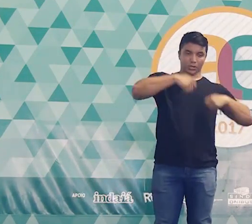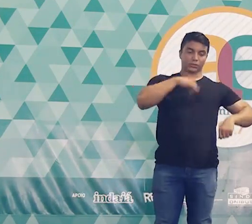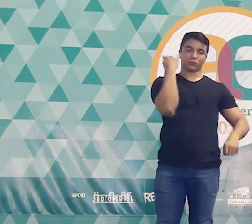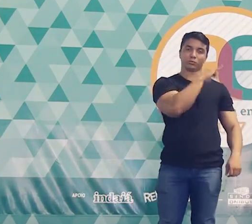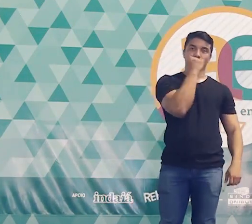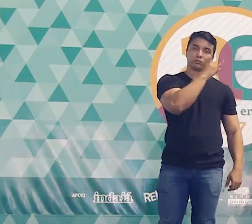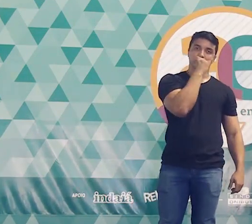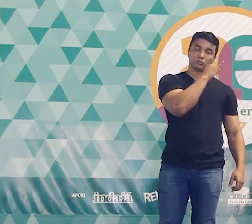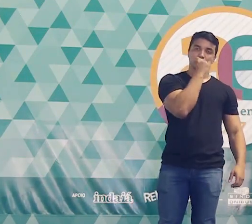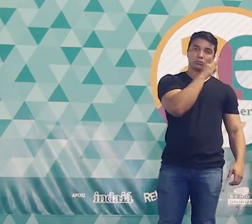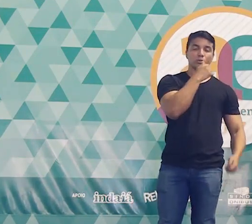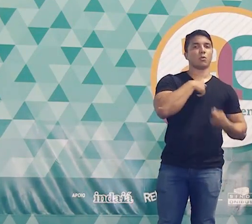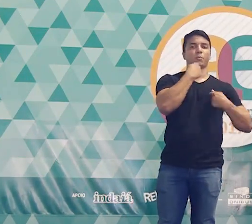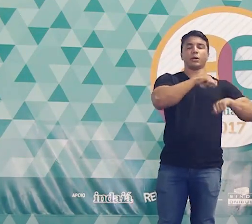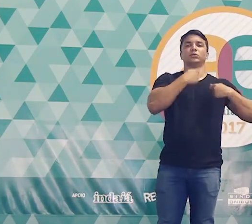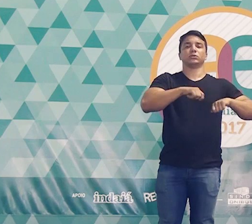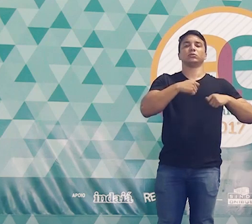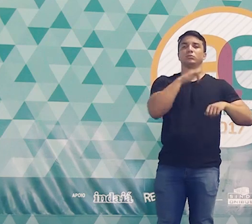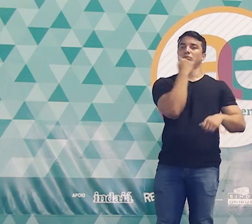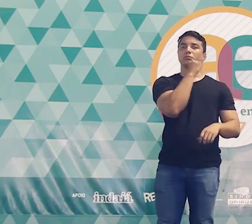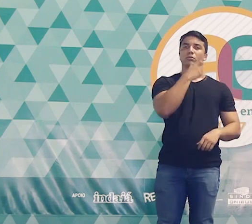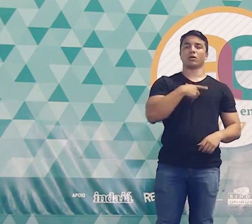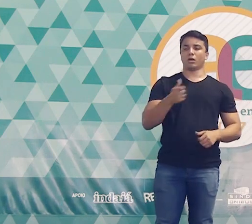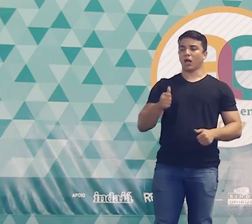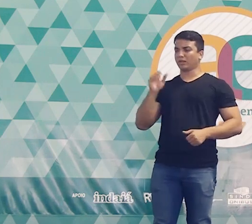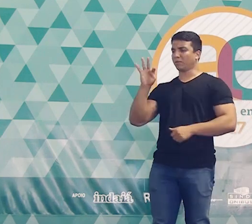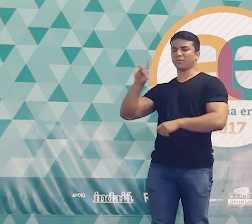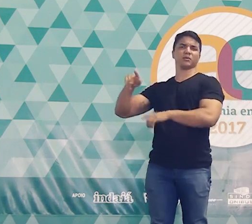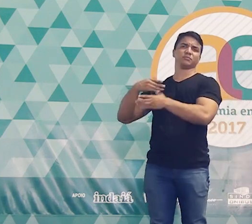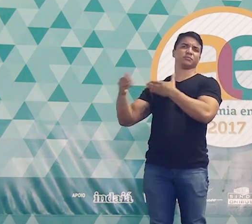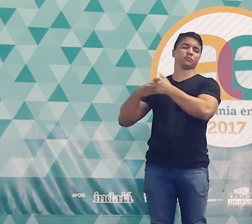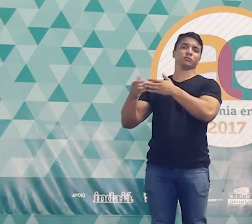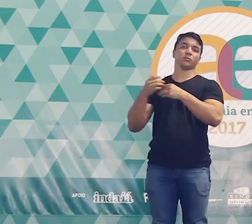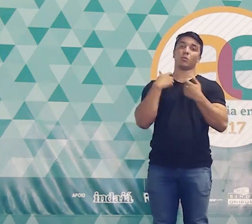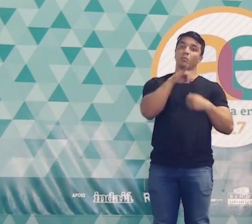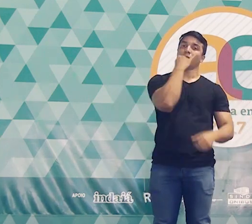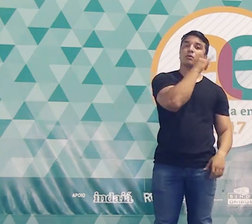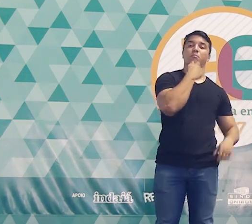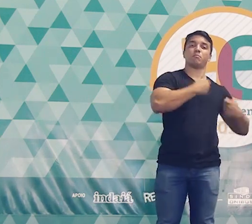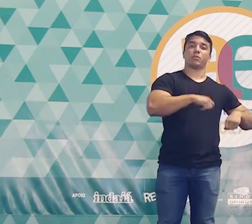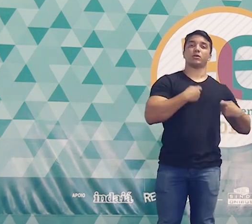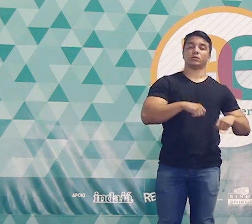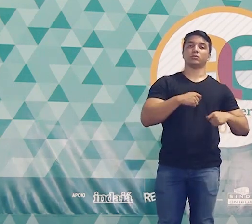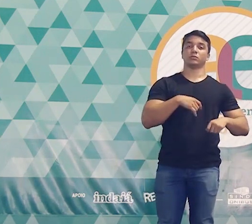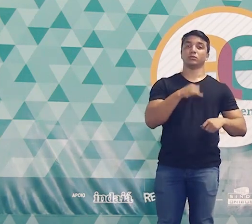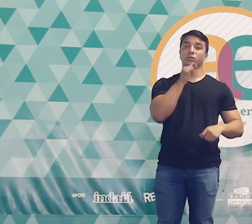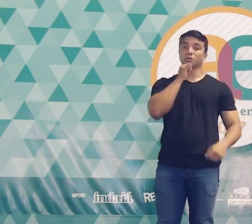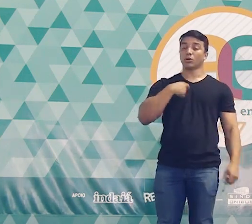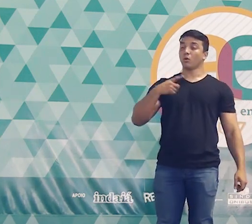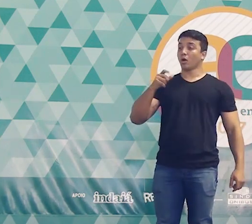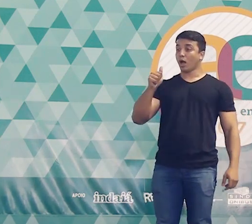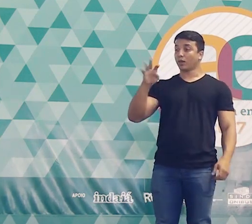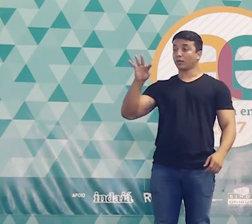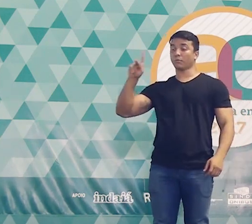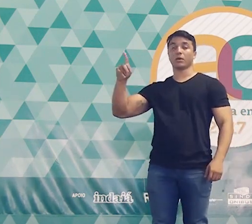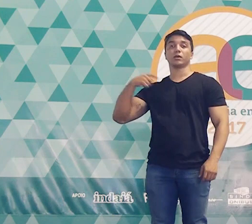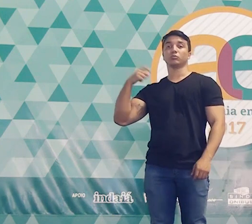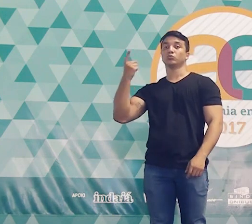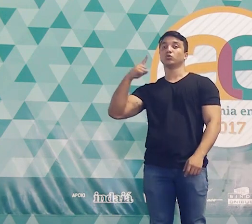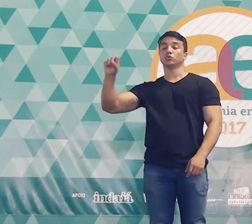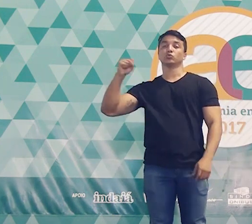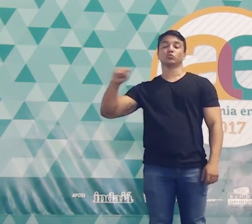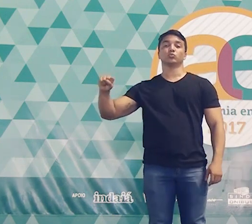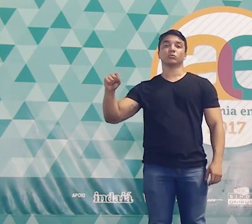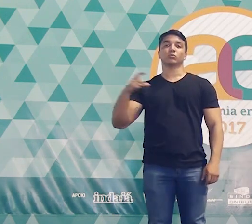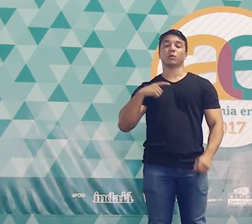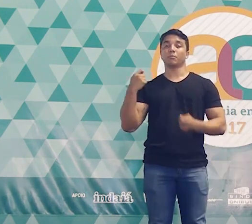energia. Não me interessa quantos ATPs eu vou produzir, mas eu preciso de energia. Se eu preciso de 100 ATPs por segundo, o meu